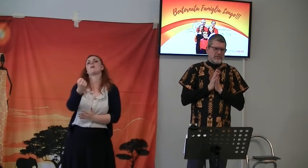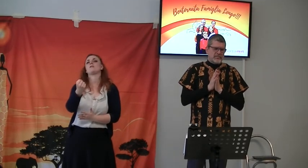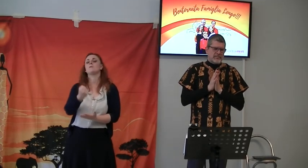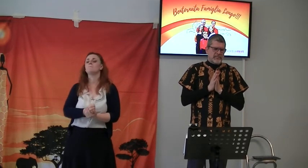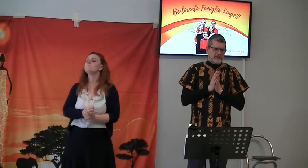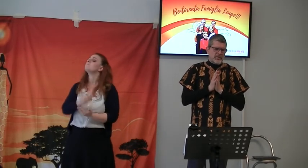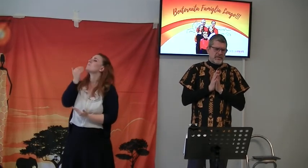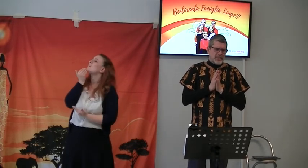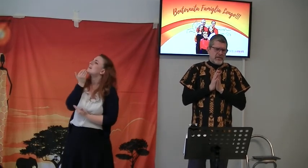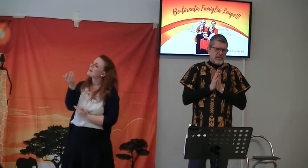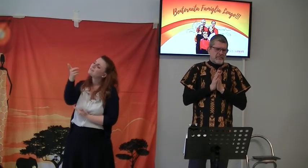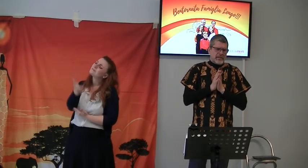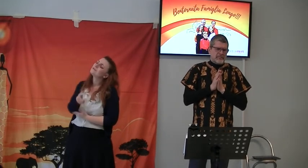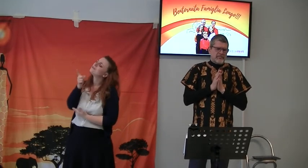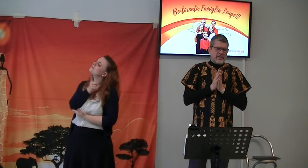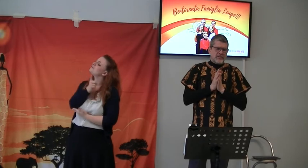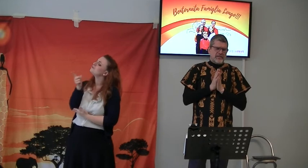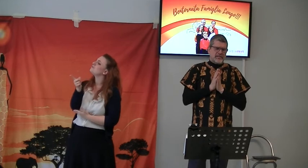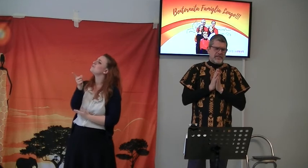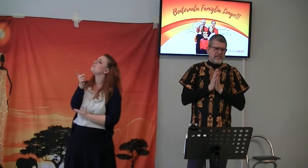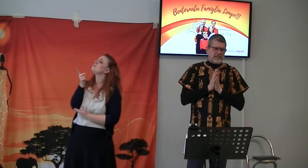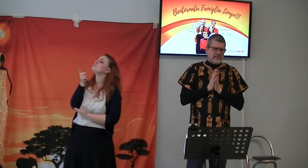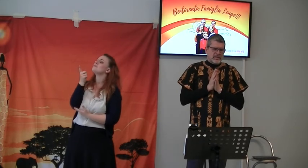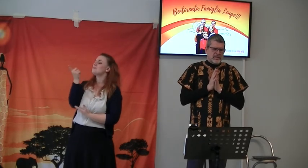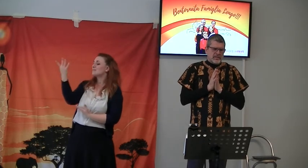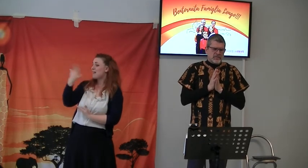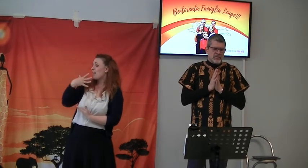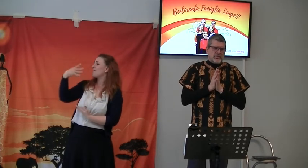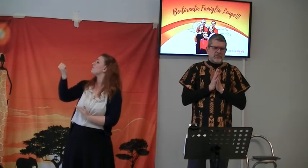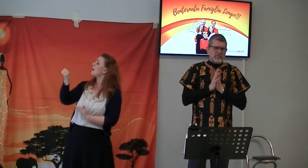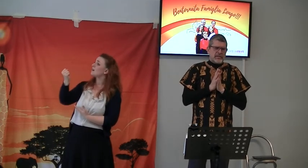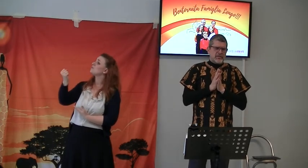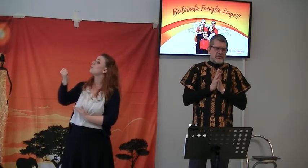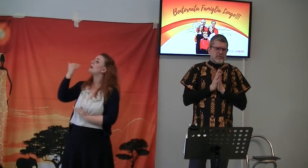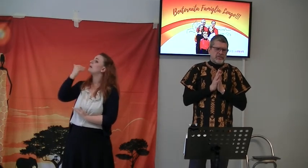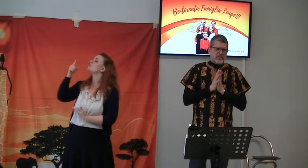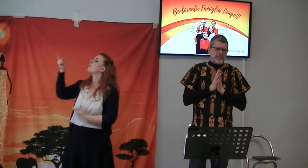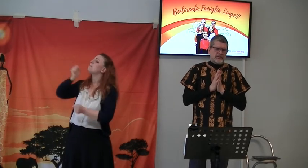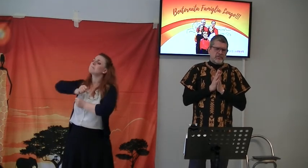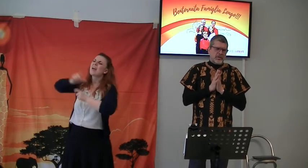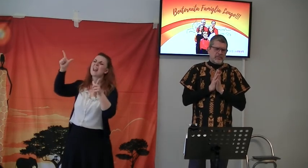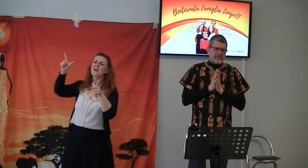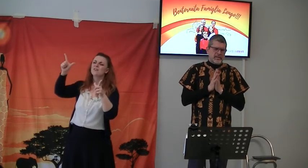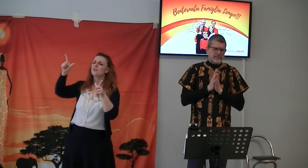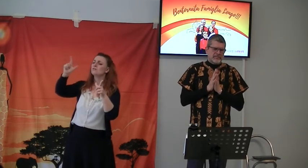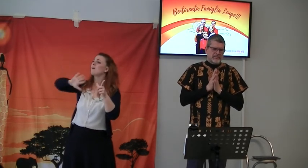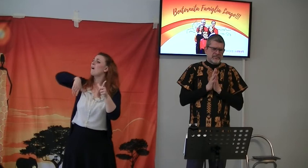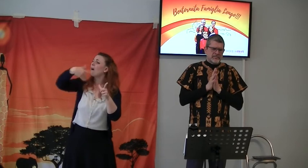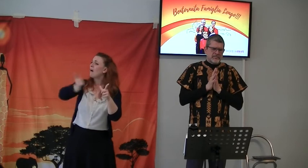hai fatto per me, per noi, per la nostra salvezza. Tu sei un Dio meraviglioso, nessun altro Dio è come